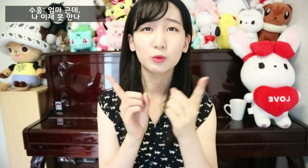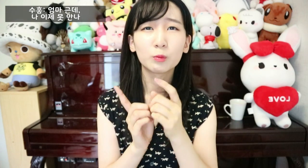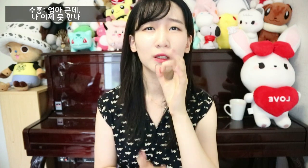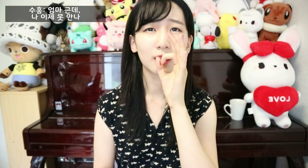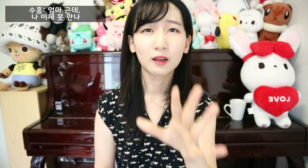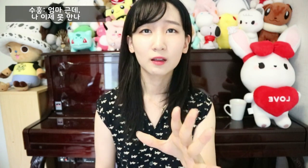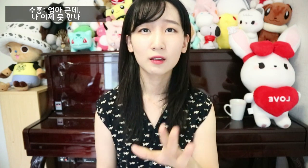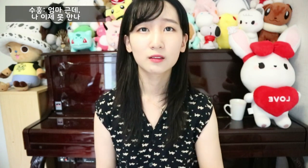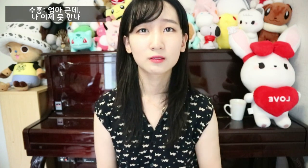못 만나.